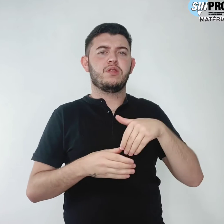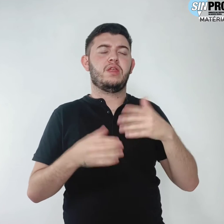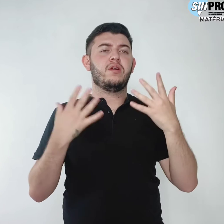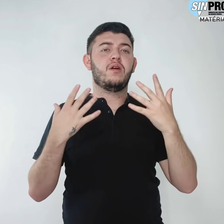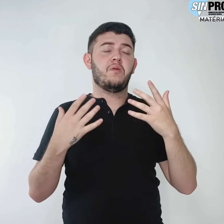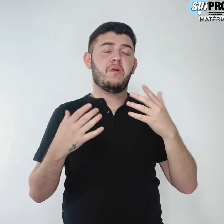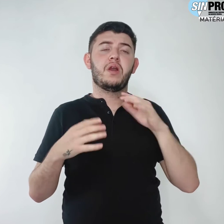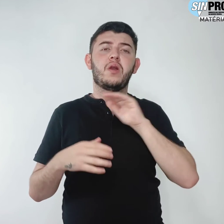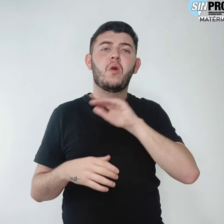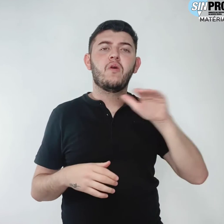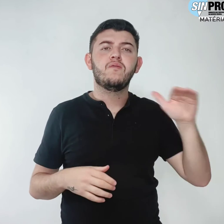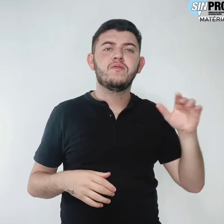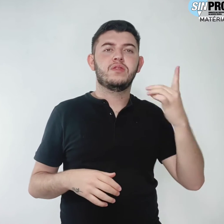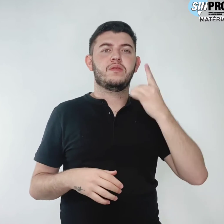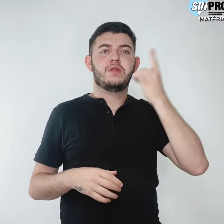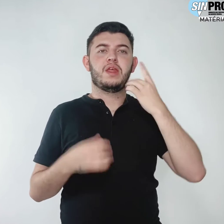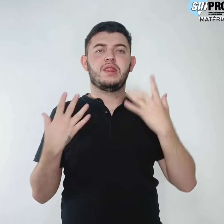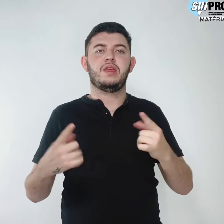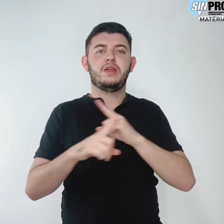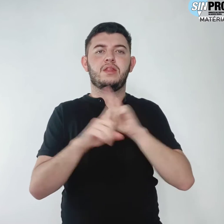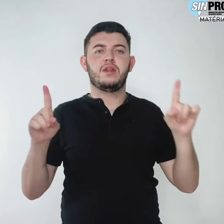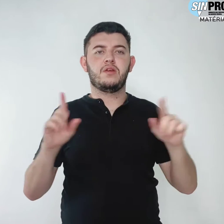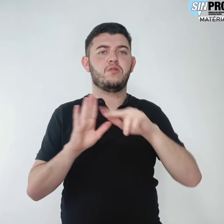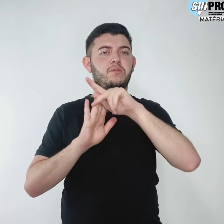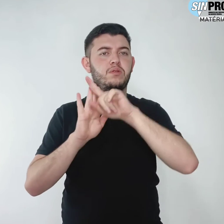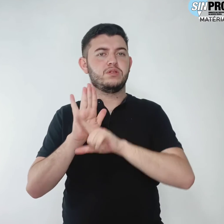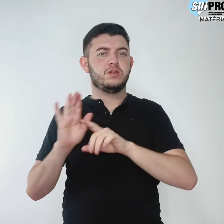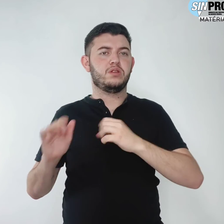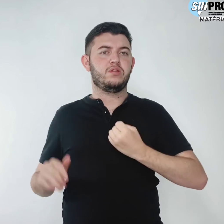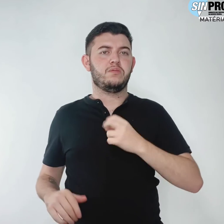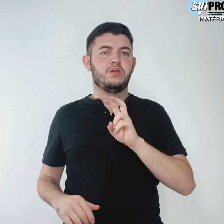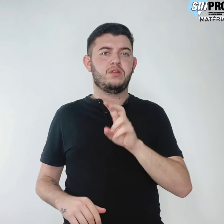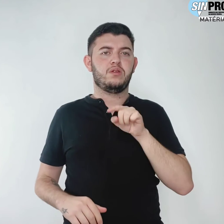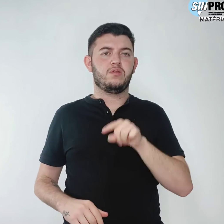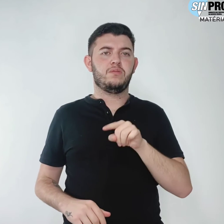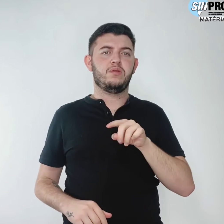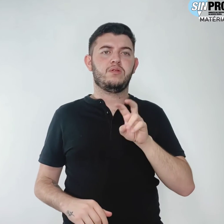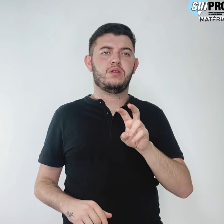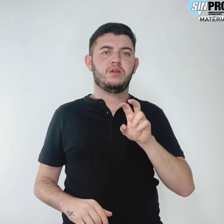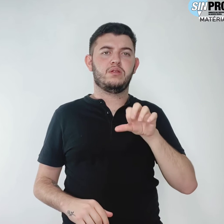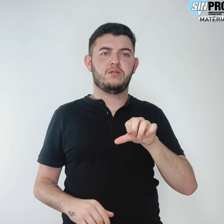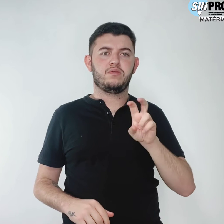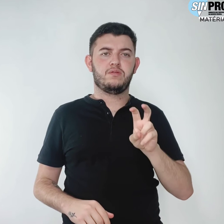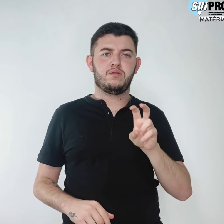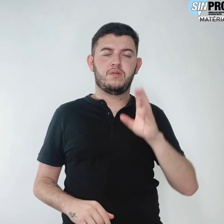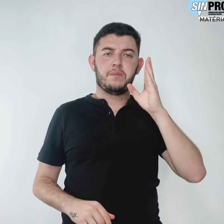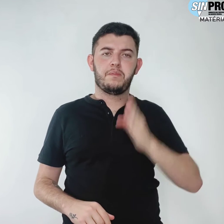a votação em caráter de urgência em plenário do projeto de lei número